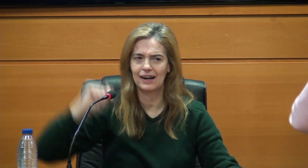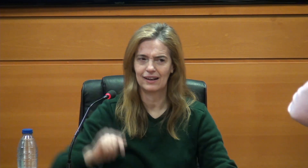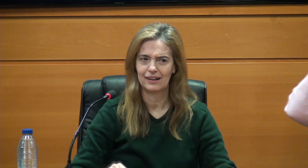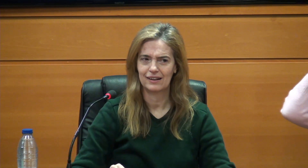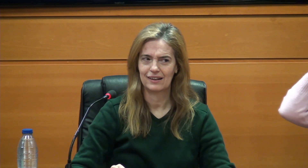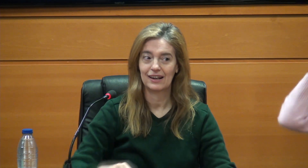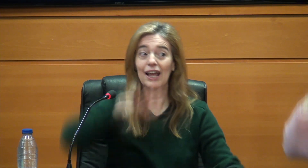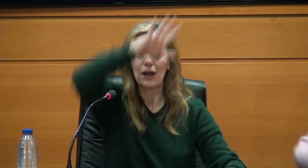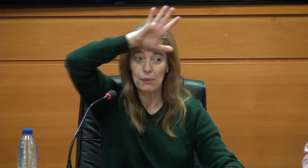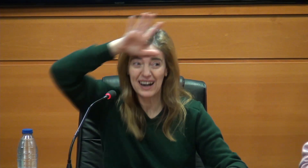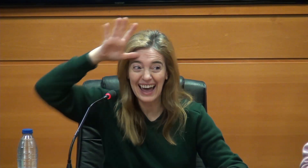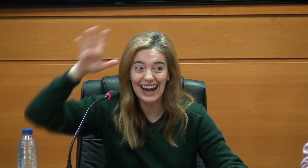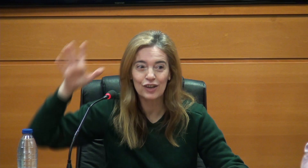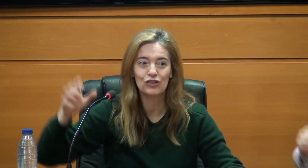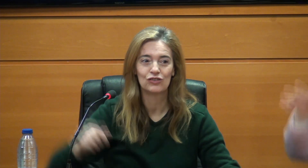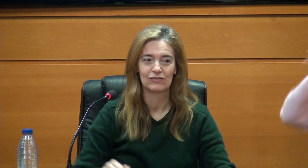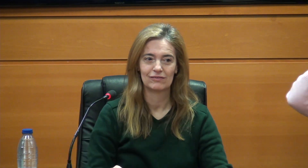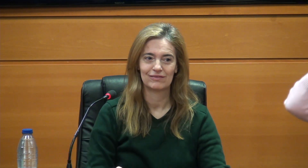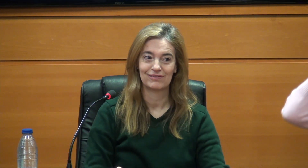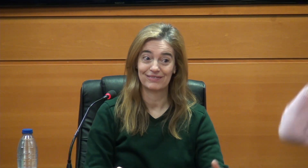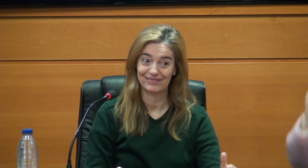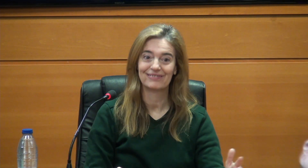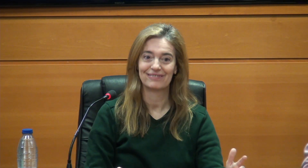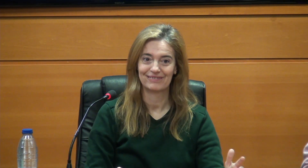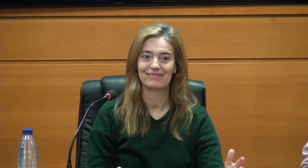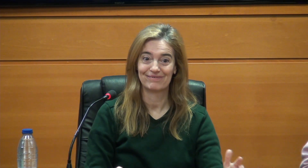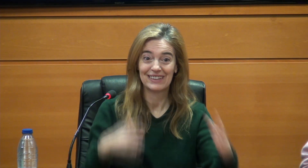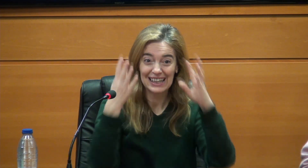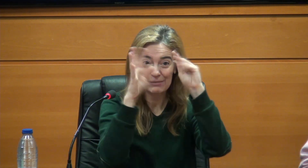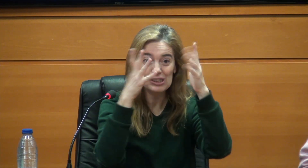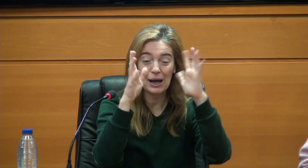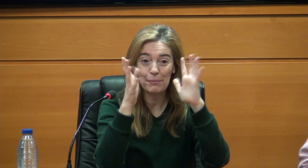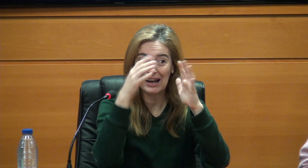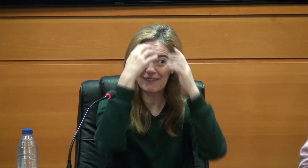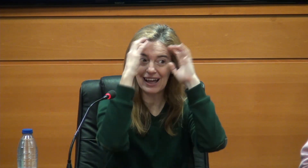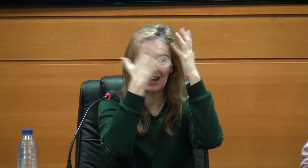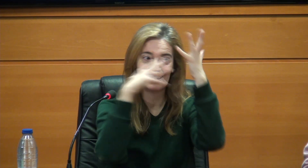olvidar verano mucho cuidado